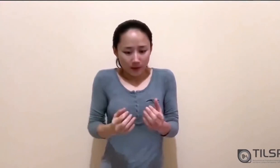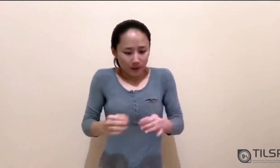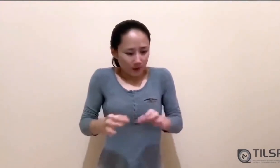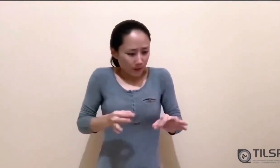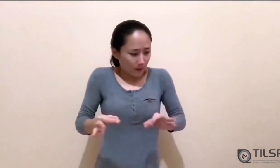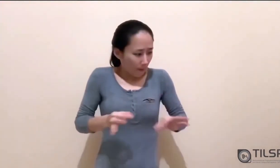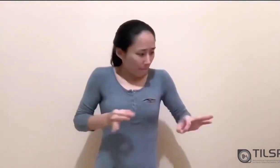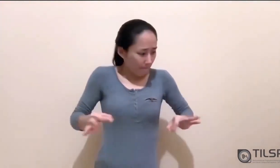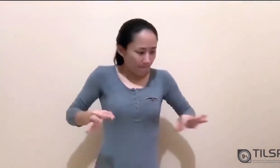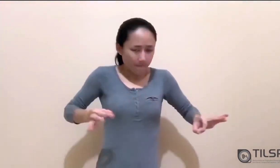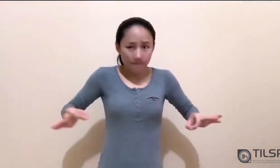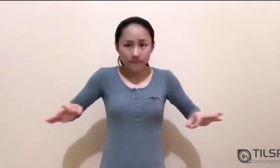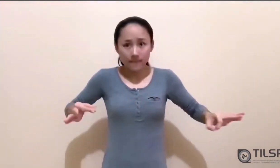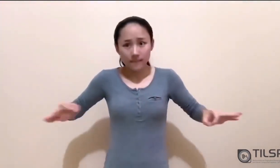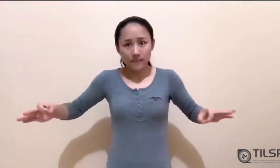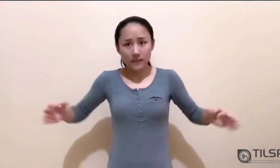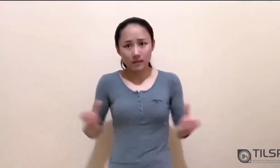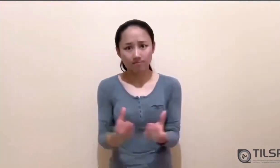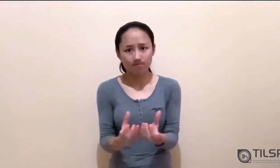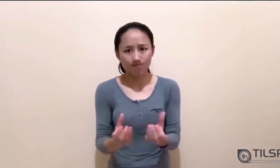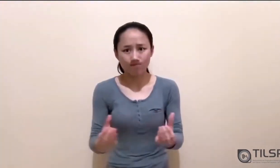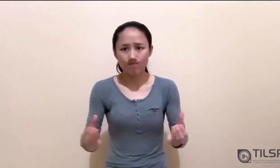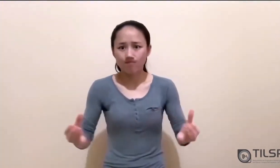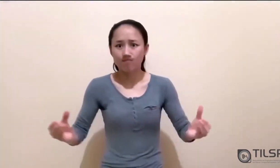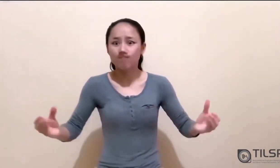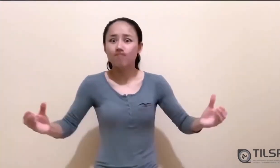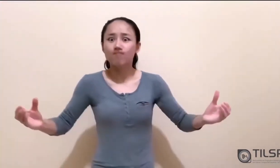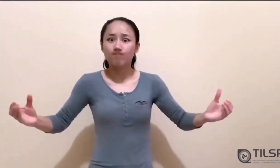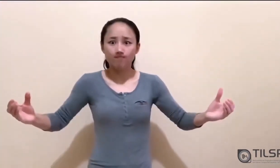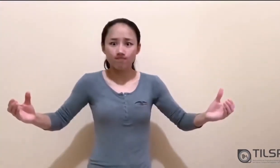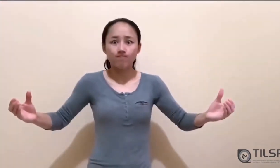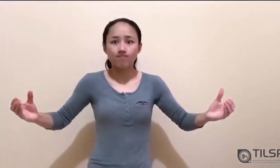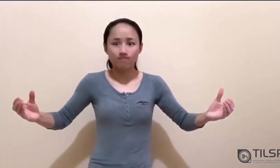raposa não conseguia comer.